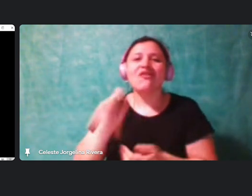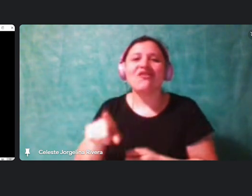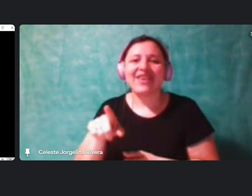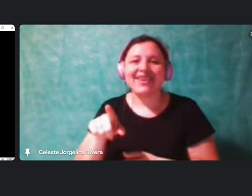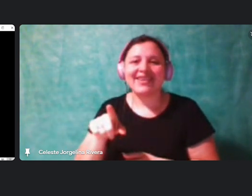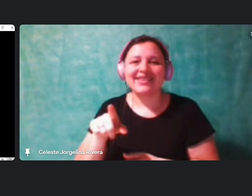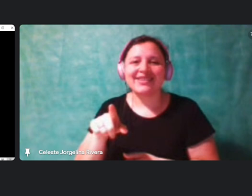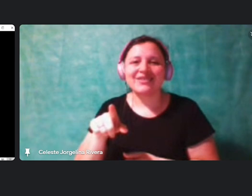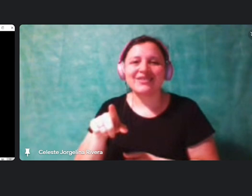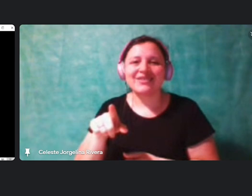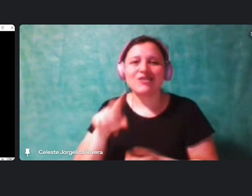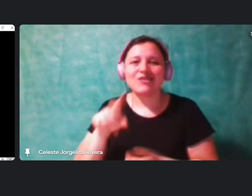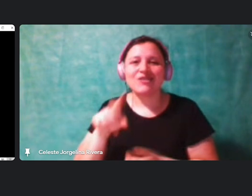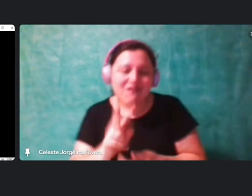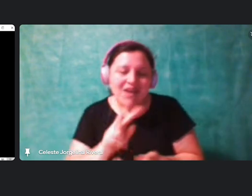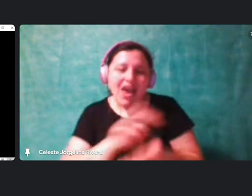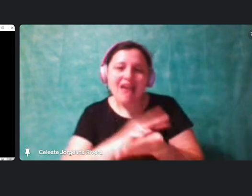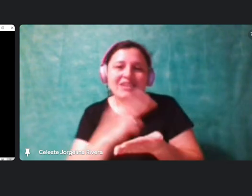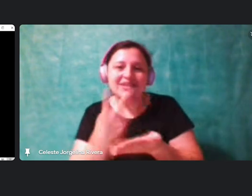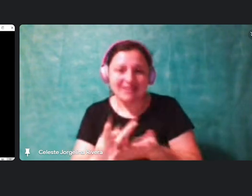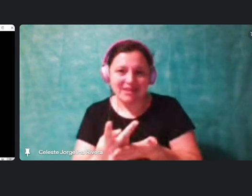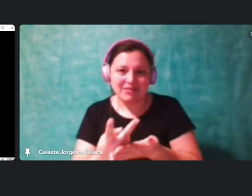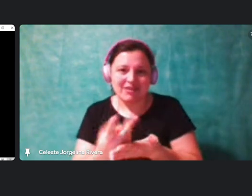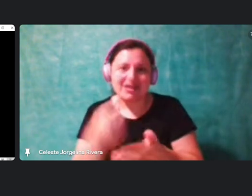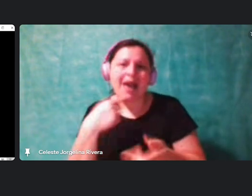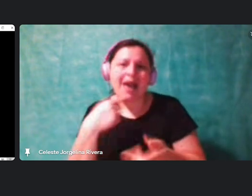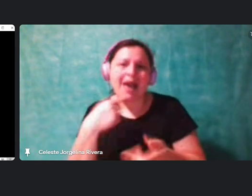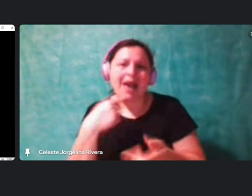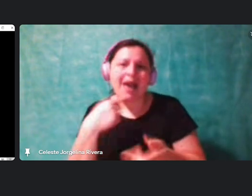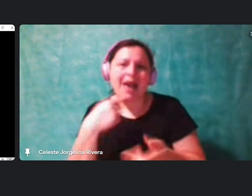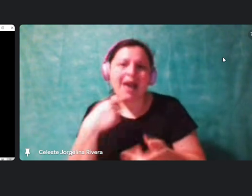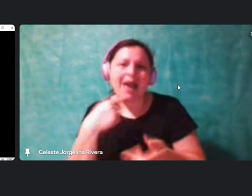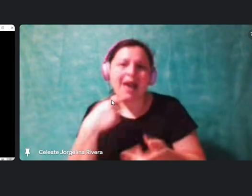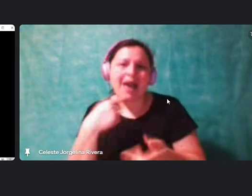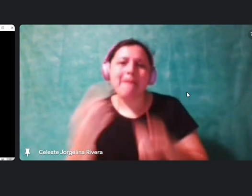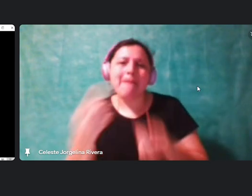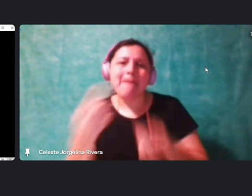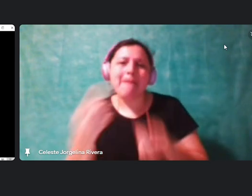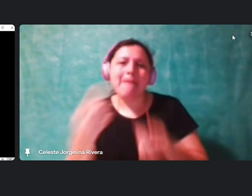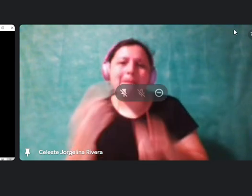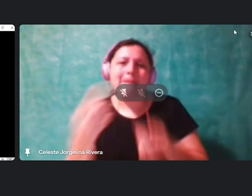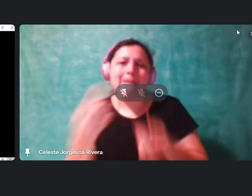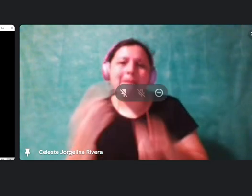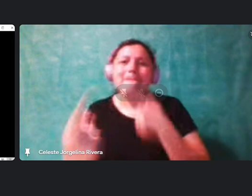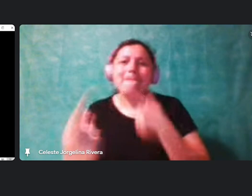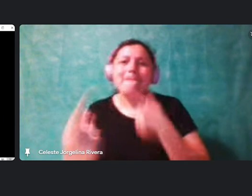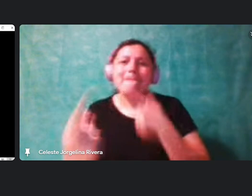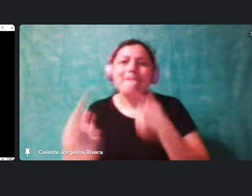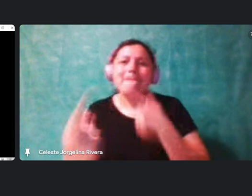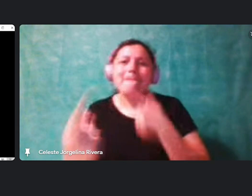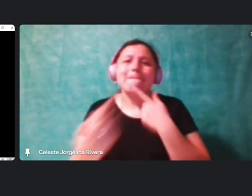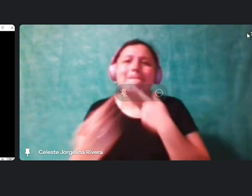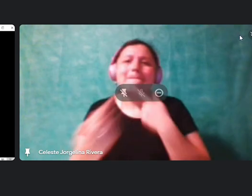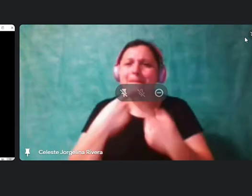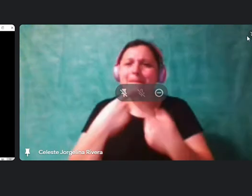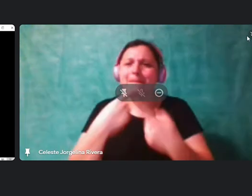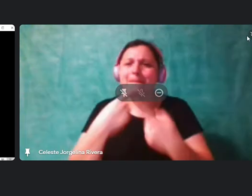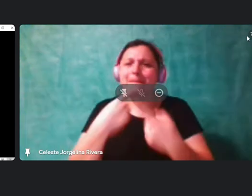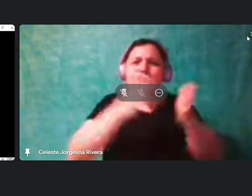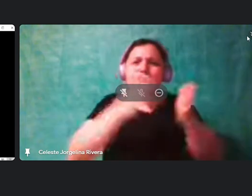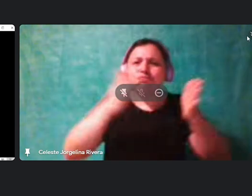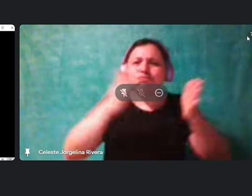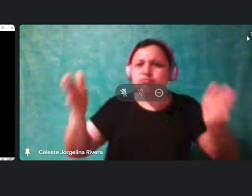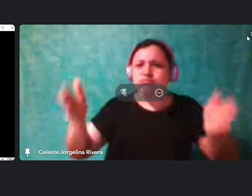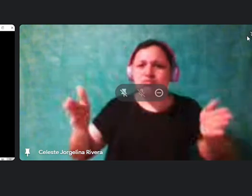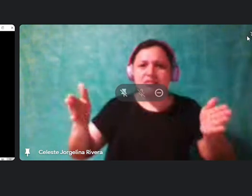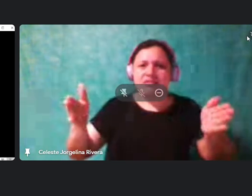texto, se hacen un montón de preguntas que tengan que ver con el recorrido de todo el programa. O sea, lo que la